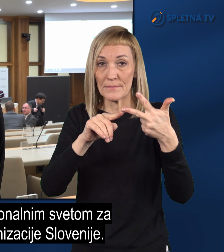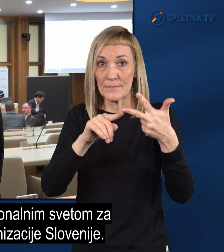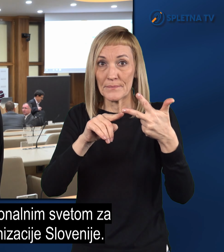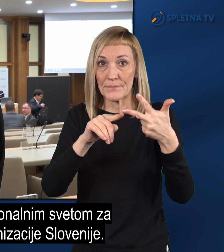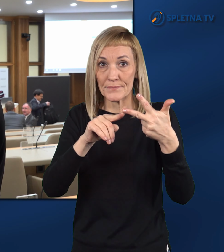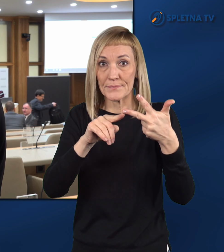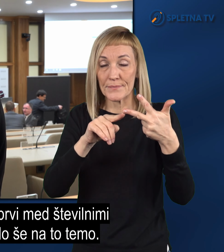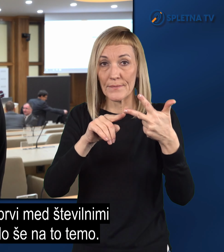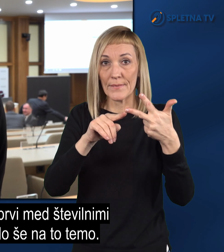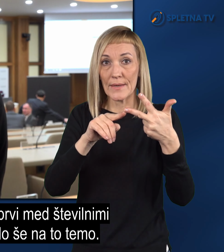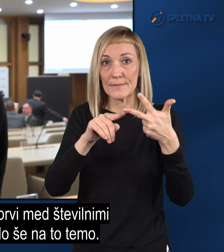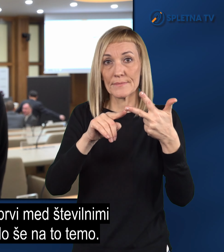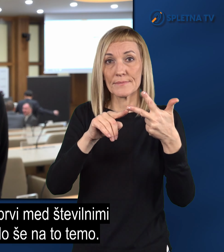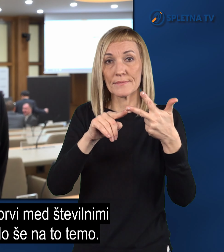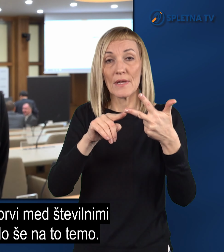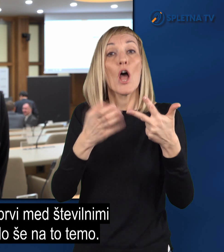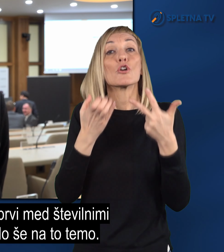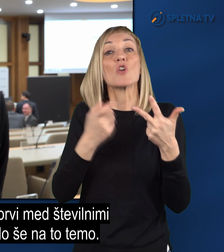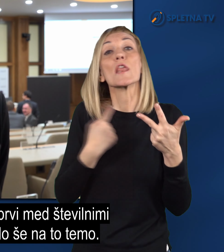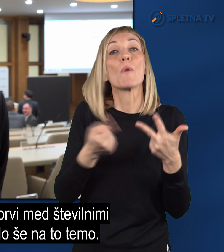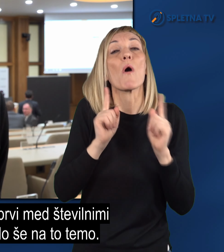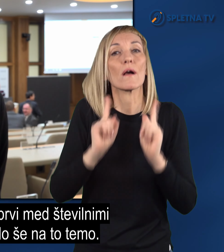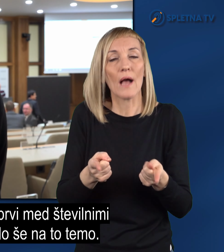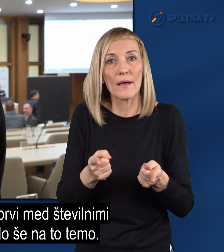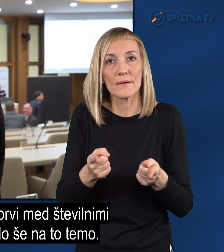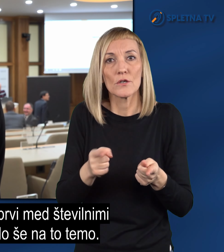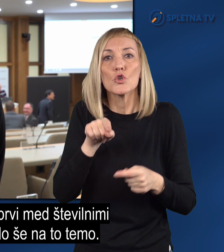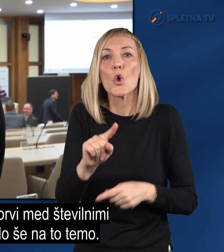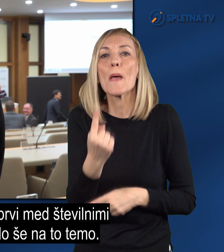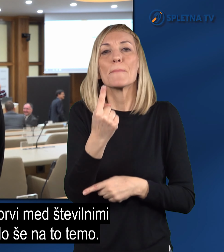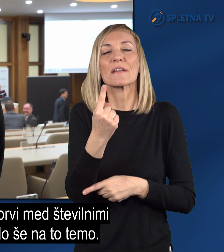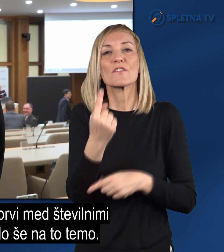organizacije Slovenije. In želimo narediti to